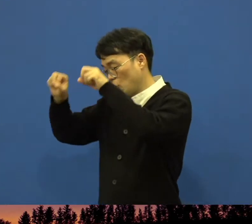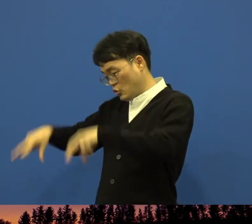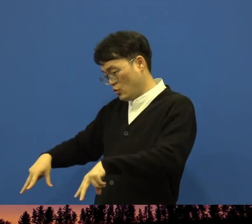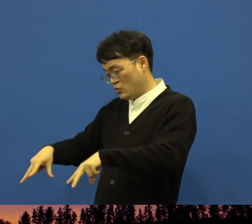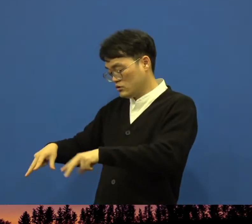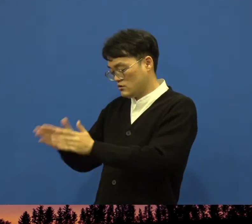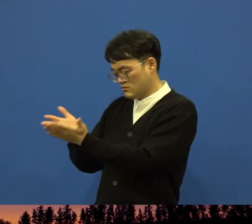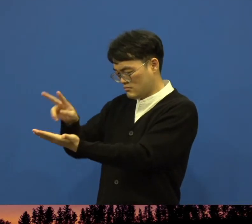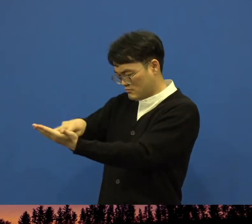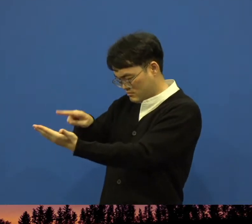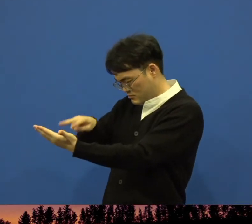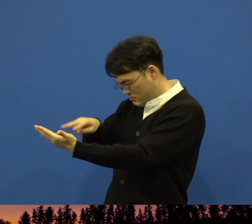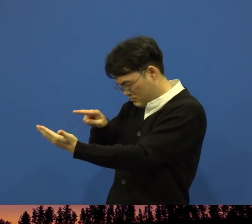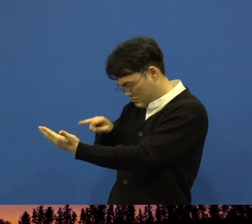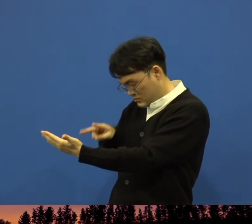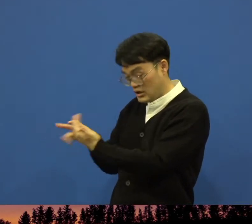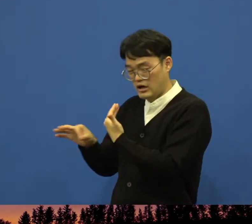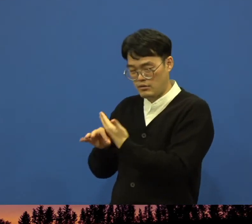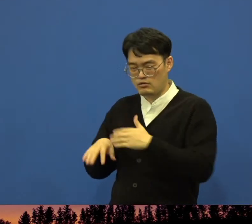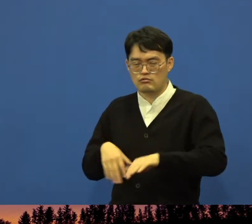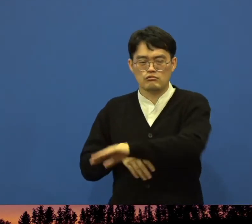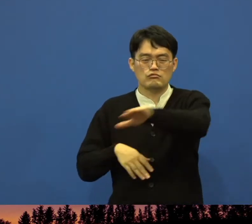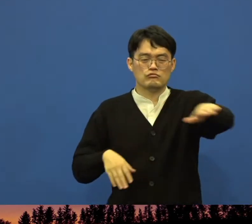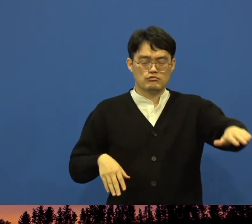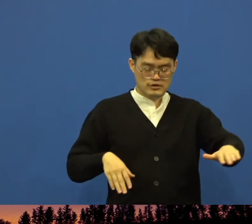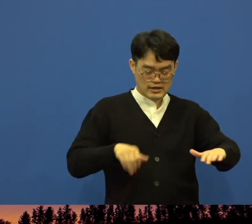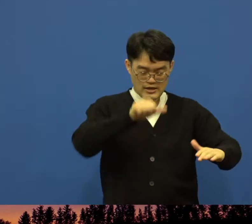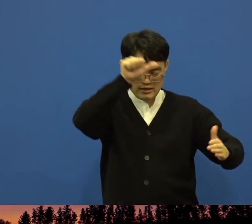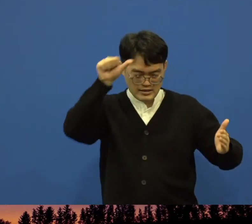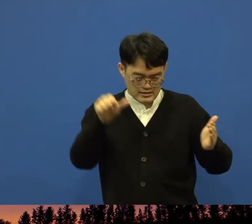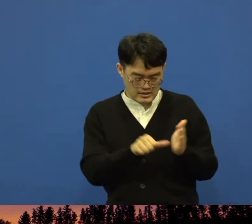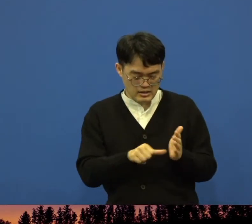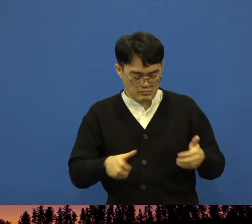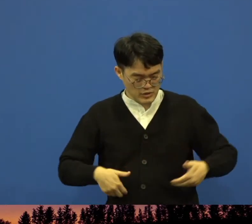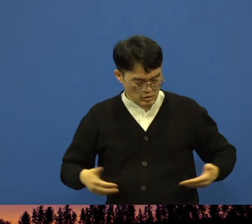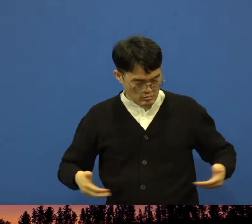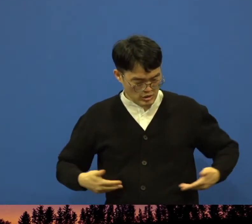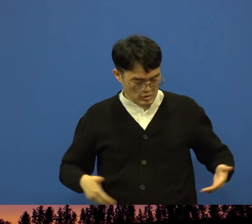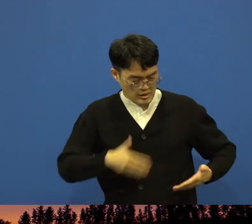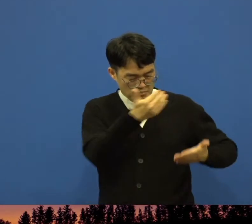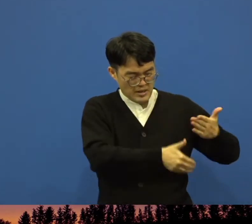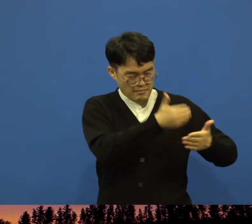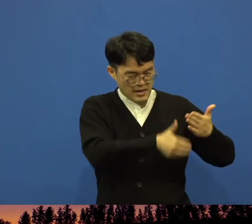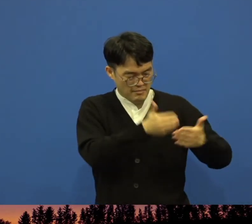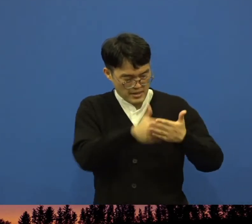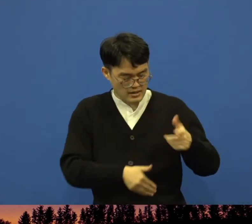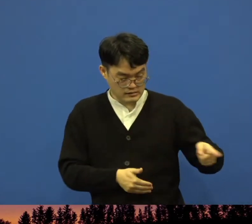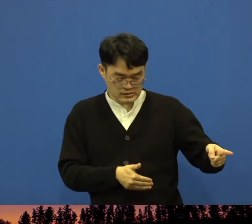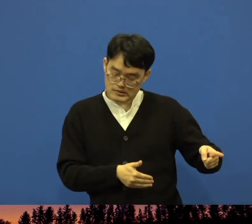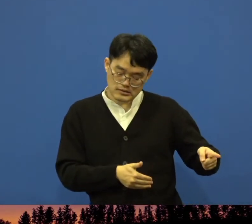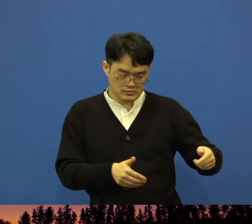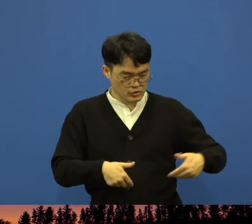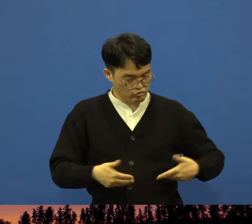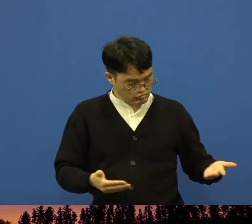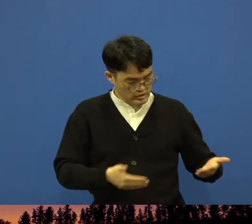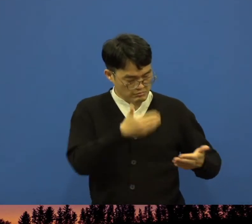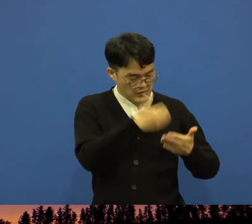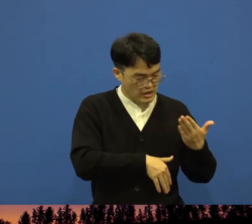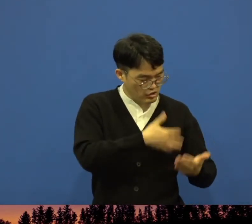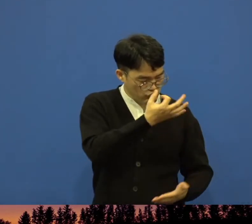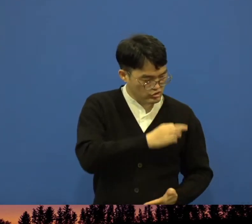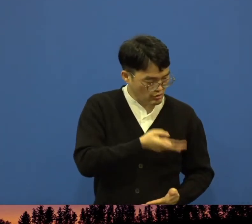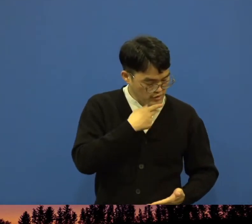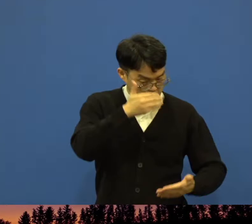인생의 군더더기를 다 제거할 수가 있다는 거예요. 군더더기, 이거 아니구나, 이건 쓸데없는 거구나, 이건 내가 열낼 일이